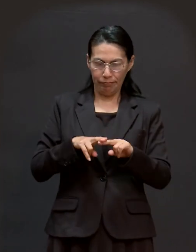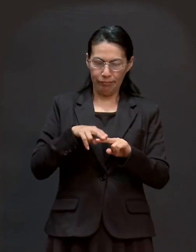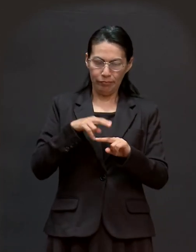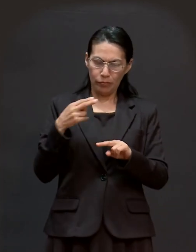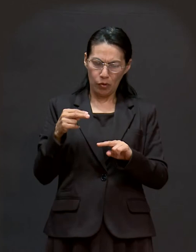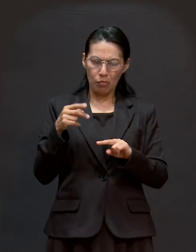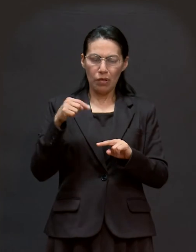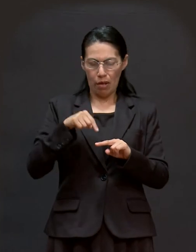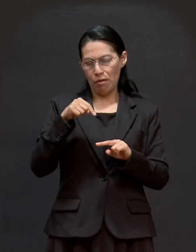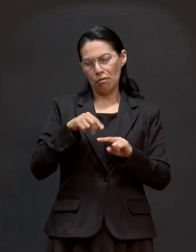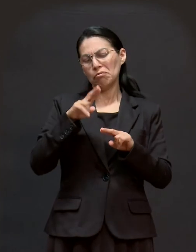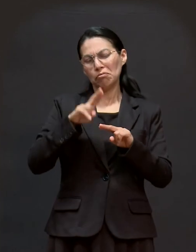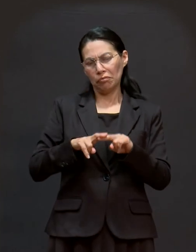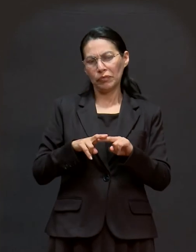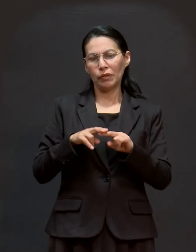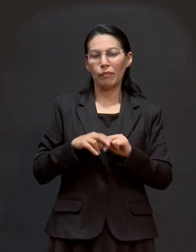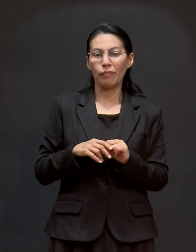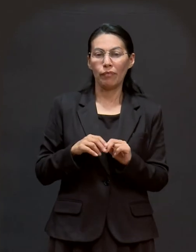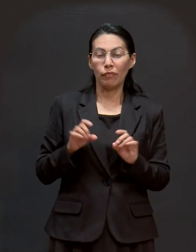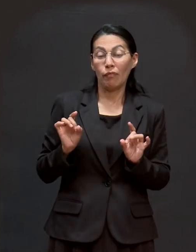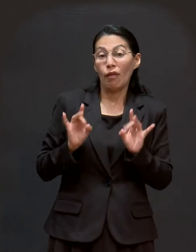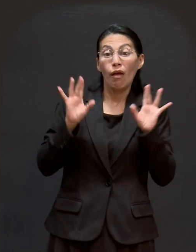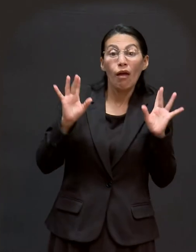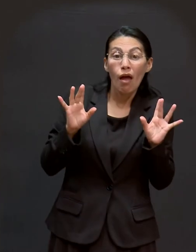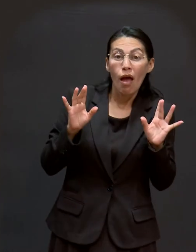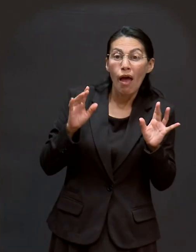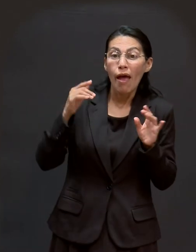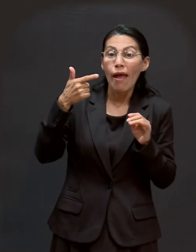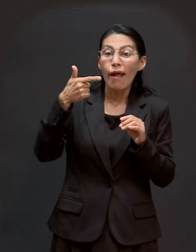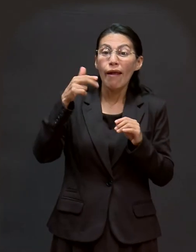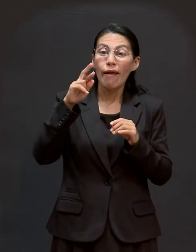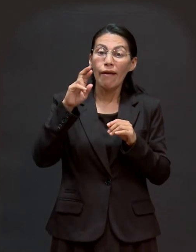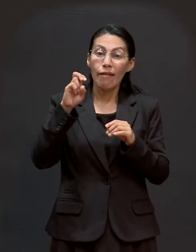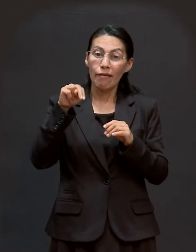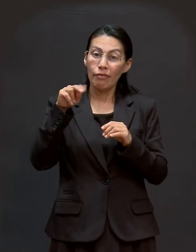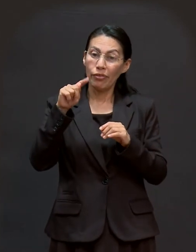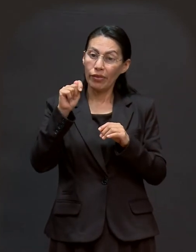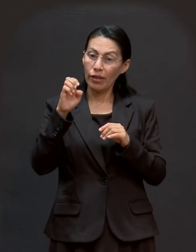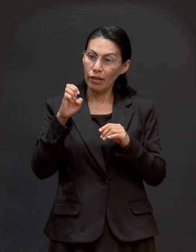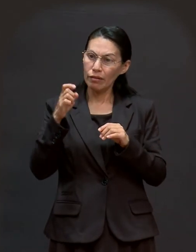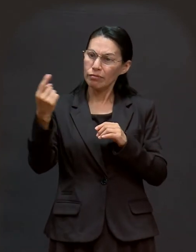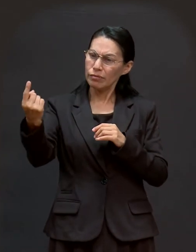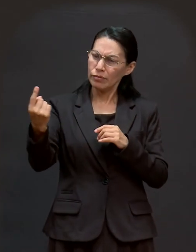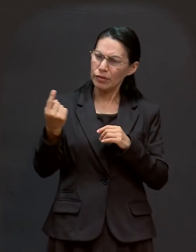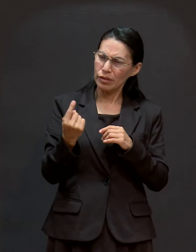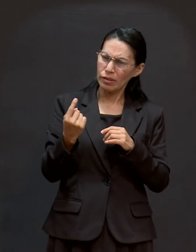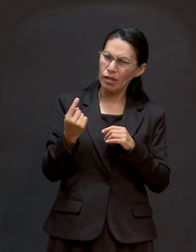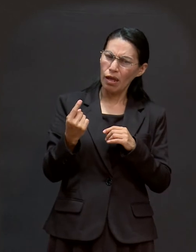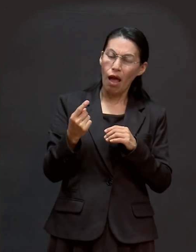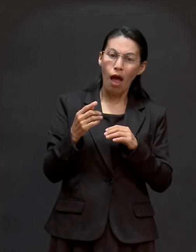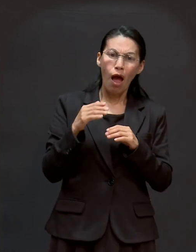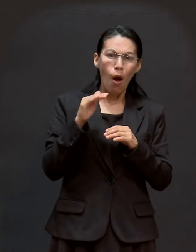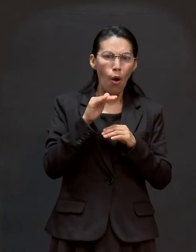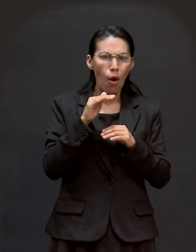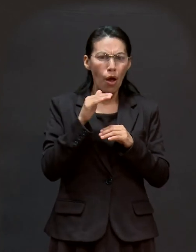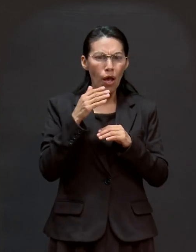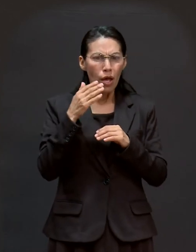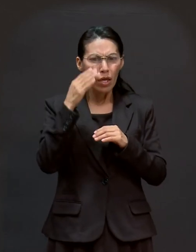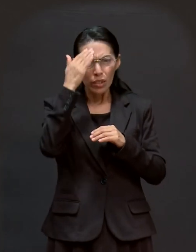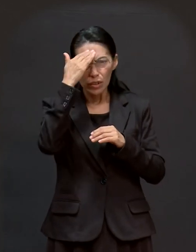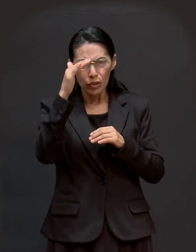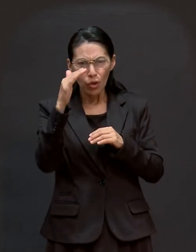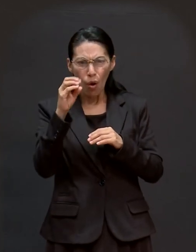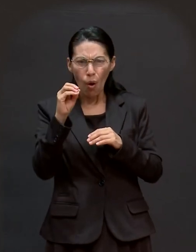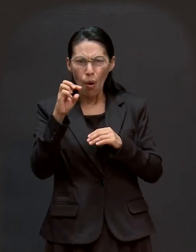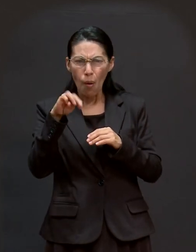sentado en el lugar donde me corresponde estar sentado y de repente llega a la gerente del hotel del señor omaña si yo